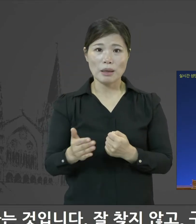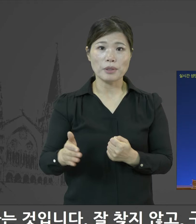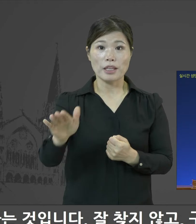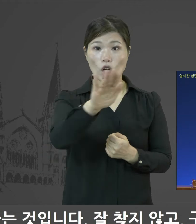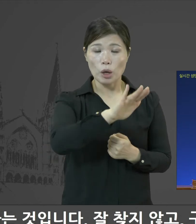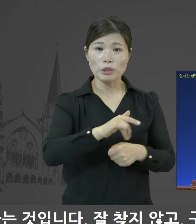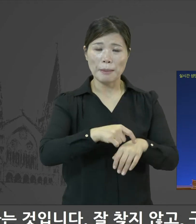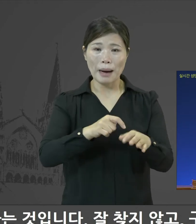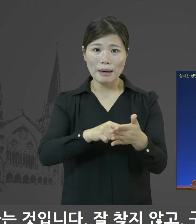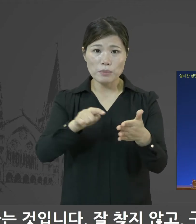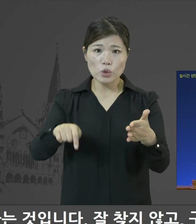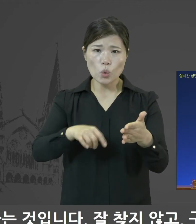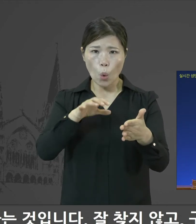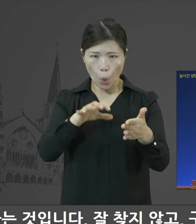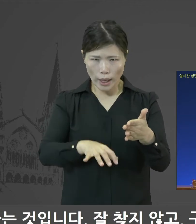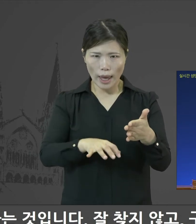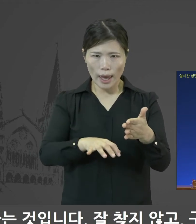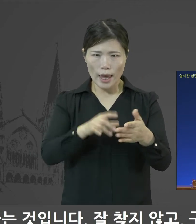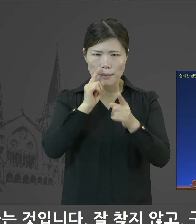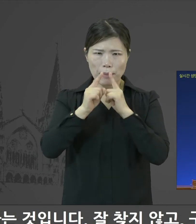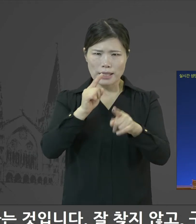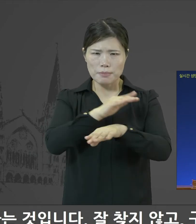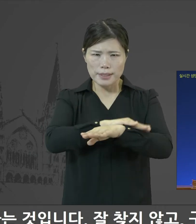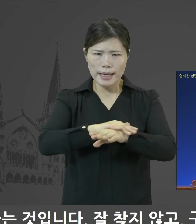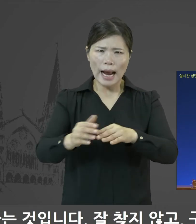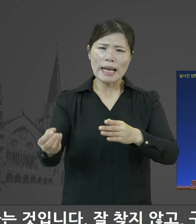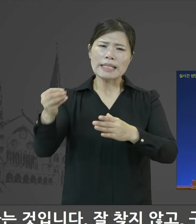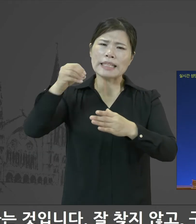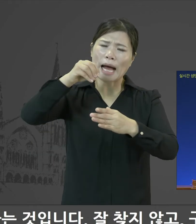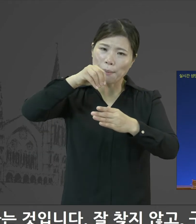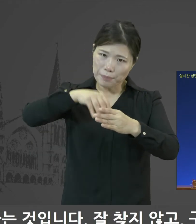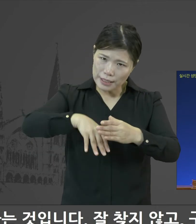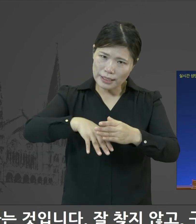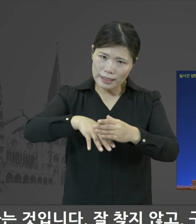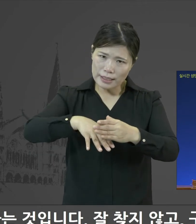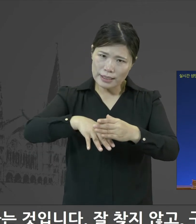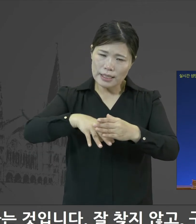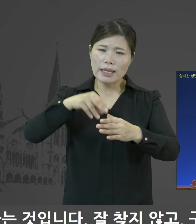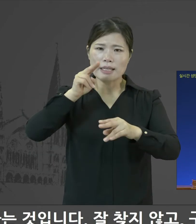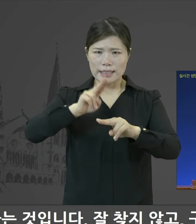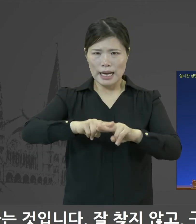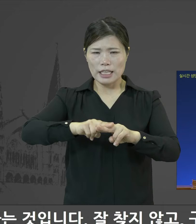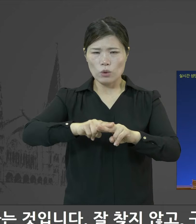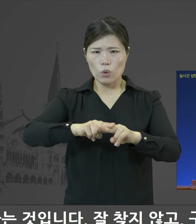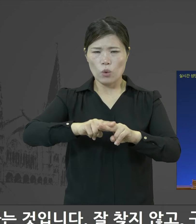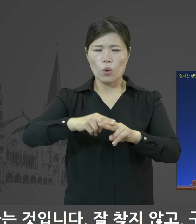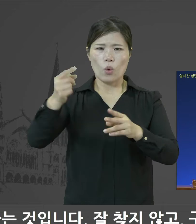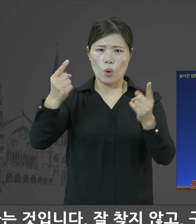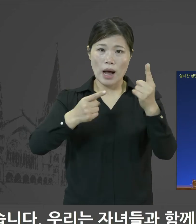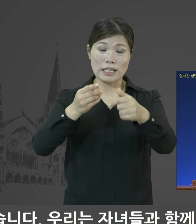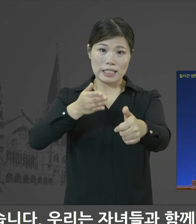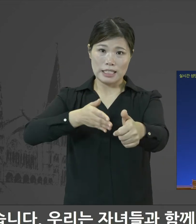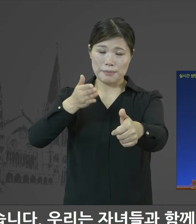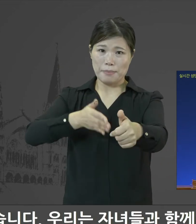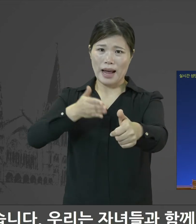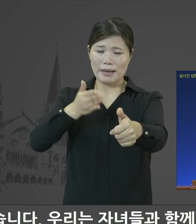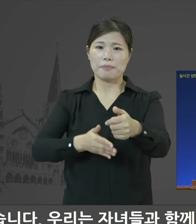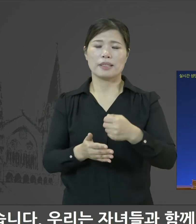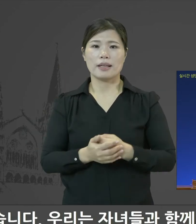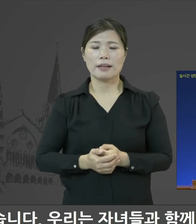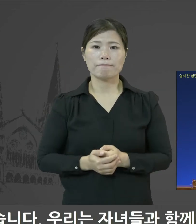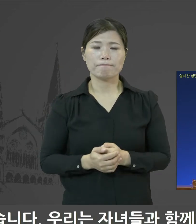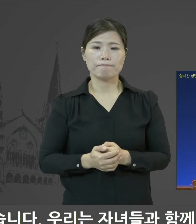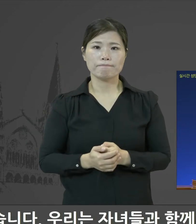마음속에 잘 담아두는 복된 삶의 자리로 돌아가시기를 주의 이름으로 축원합니다. 그래서 목자가 우리에게 주는 교훈이 필요한